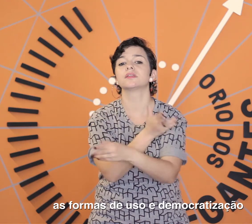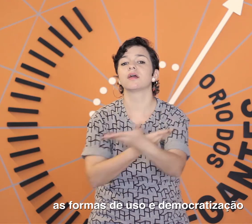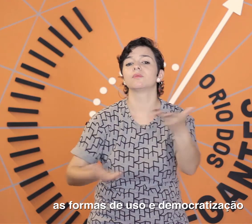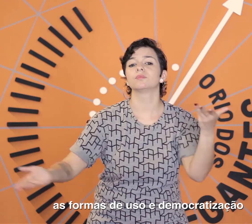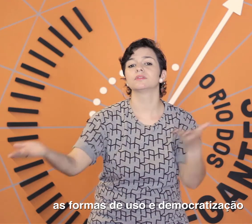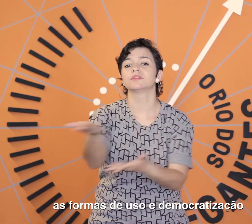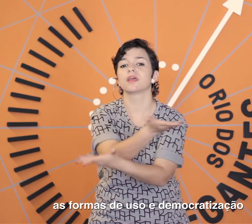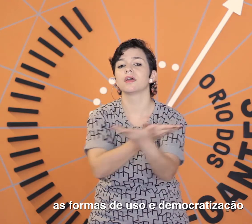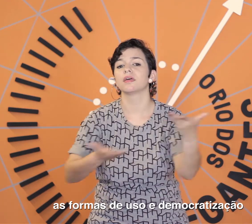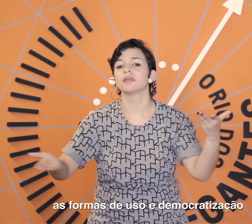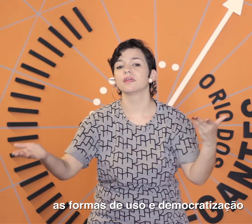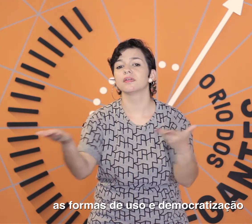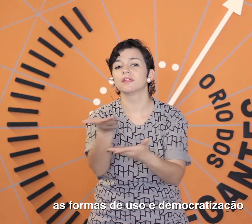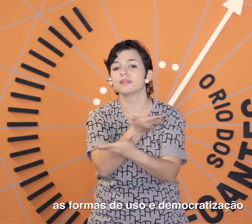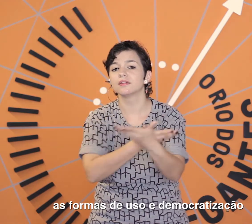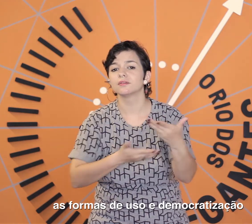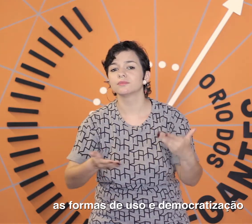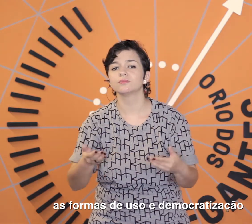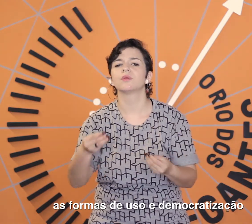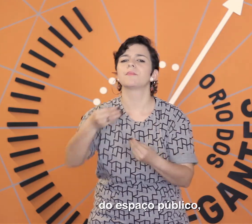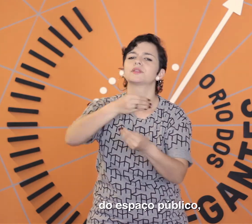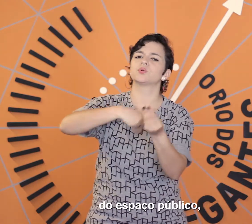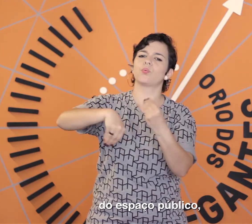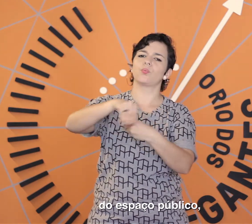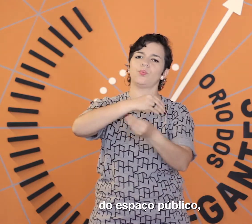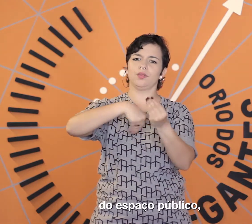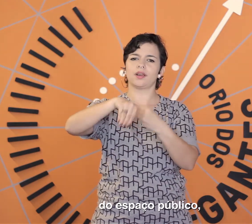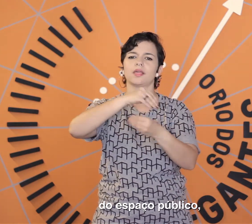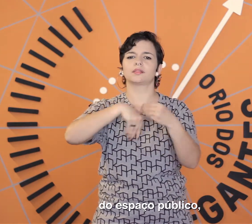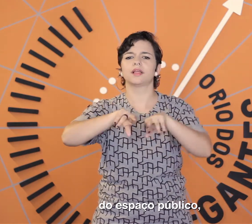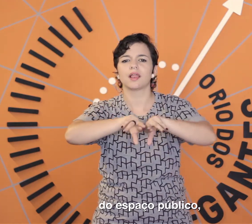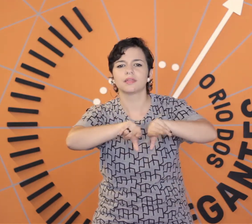as formas de uso e democratização do espaço público,